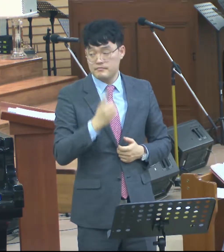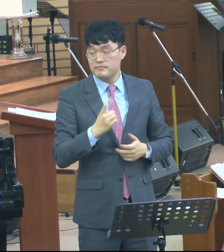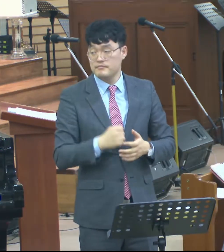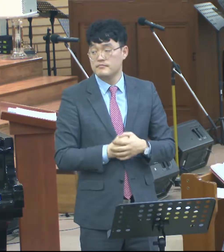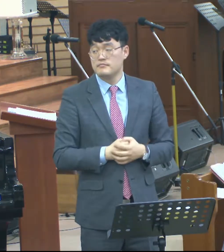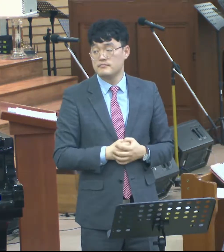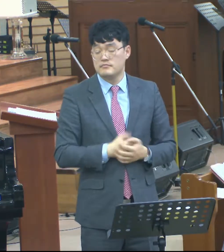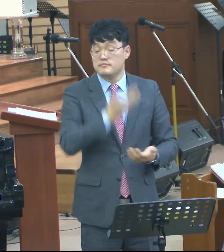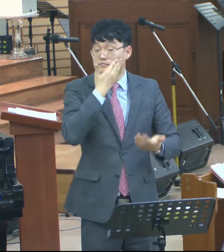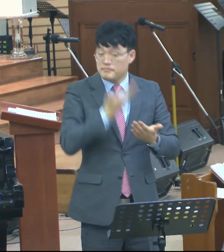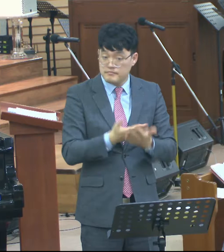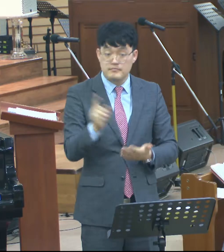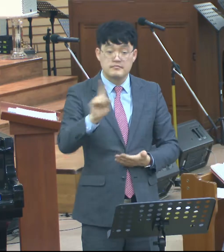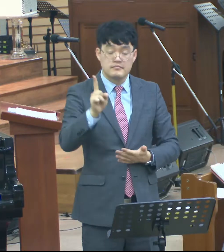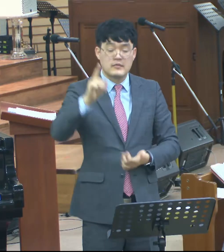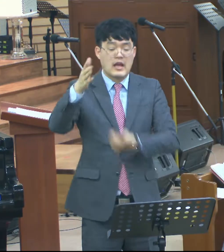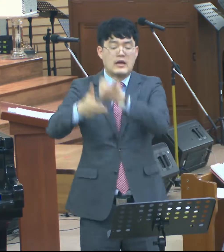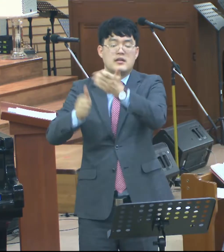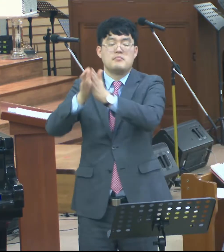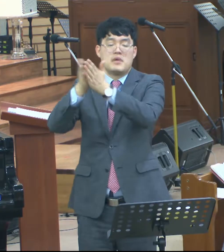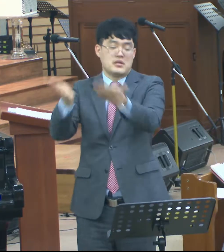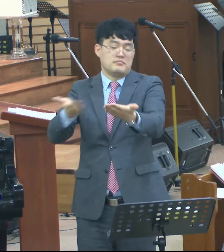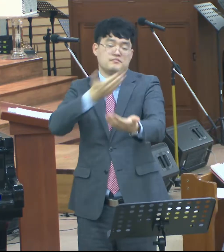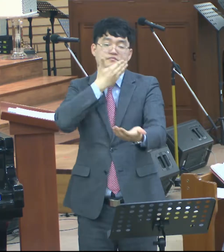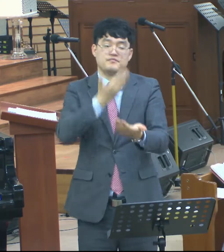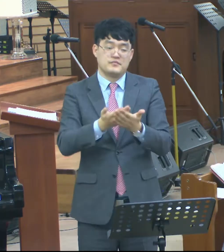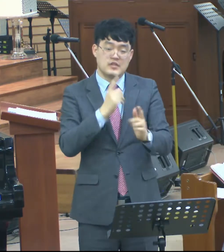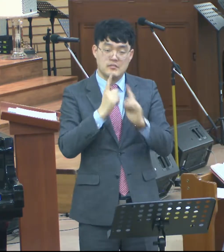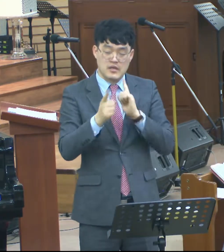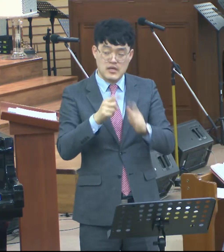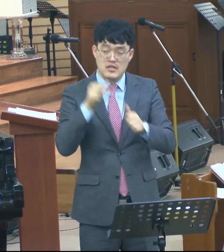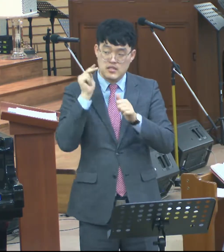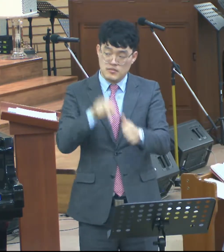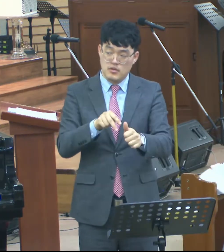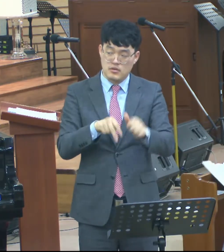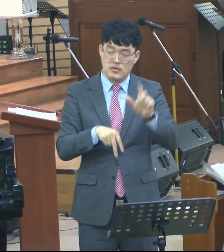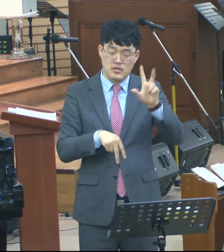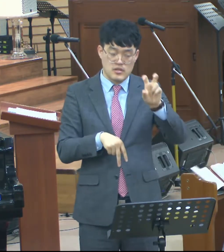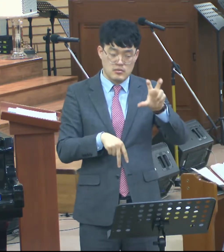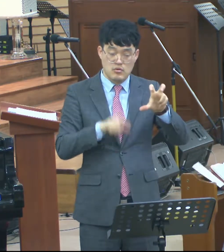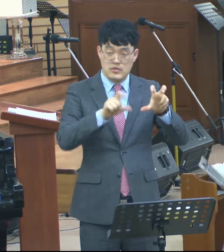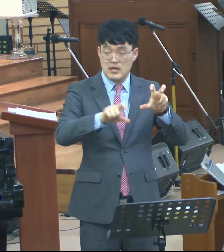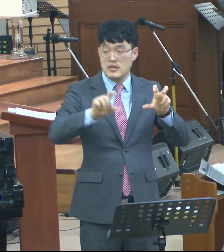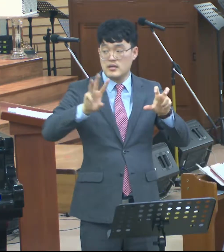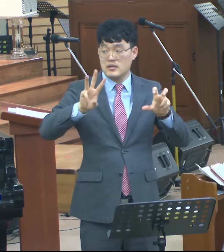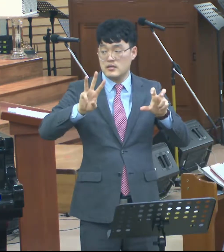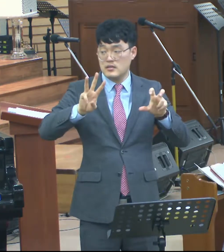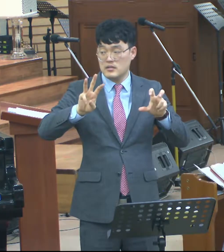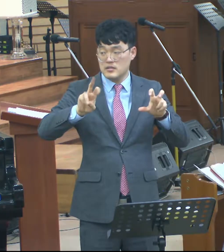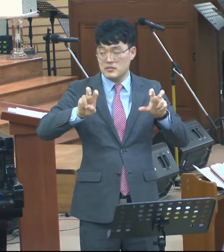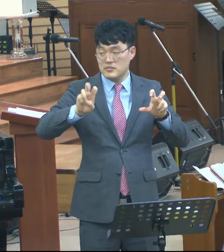중요한 건 하나님 말씀이라는 거죠. 신명기 25장 23절 토지를 영구히 팔지 말 것은 토지는 다 내